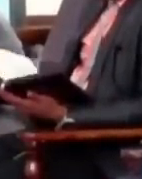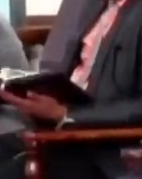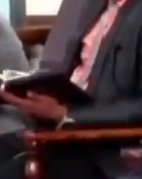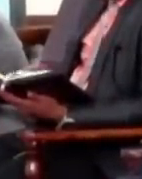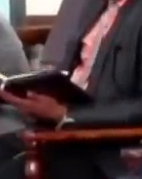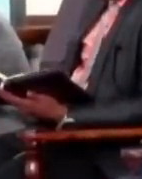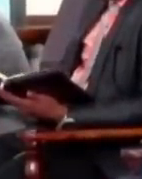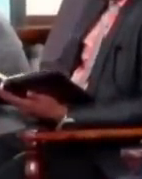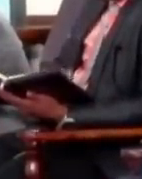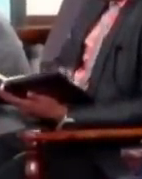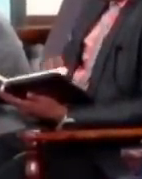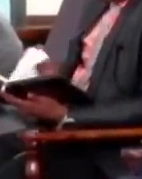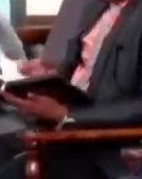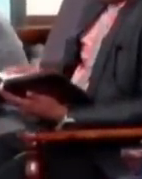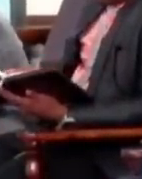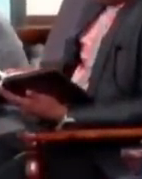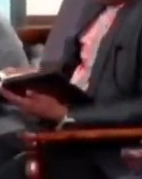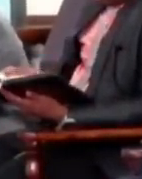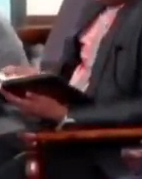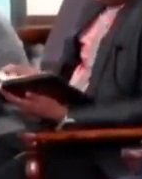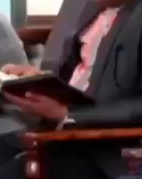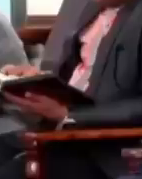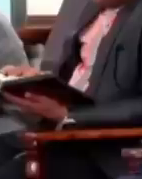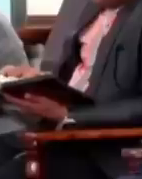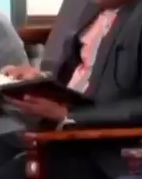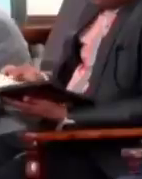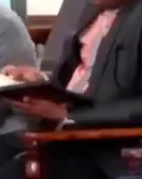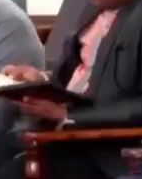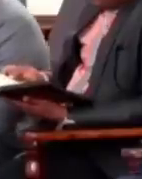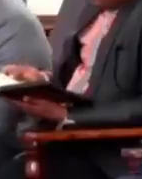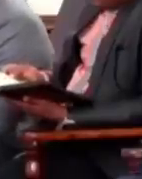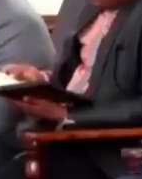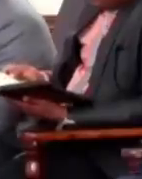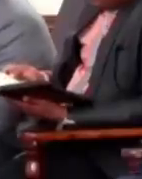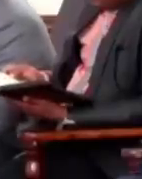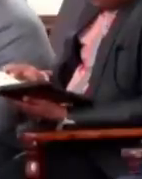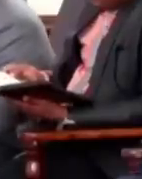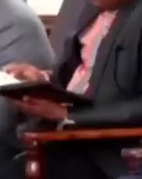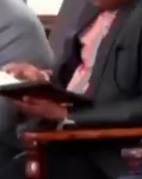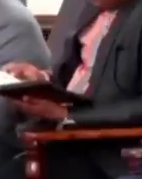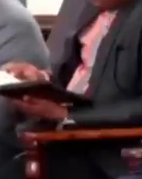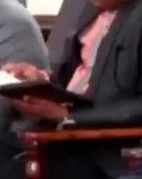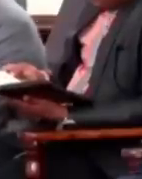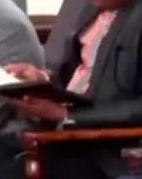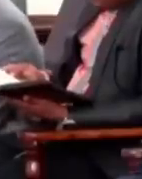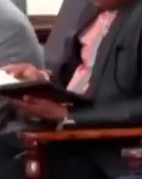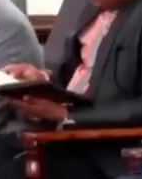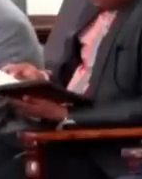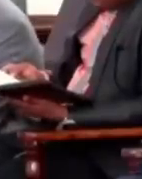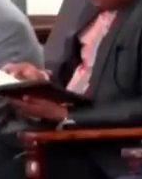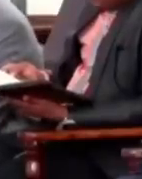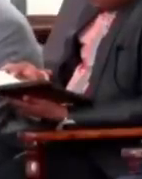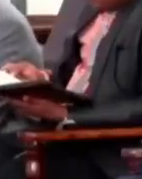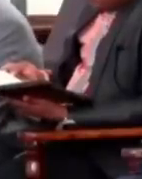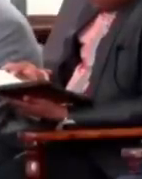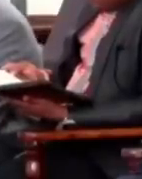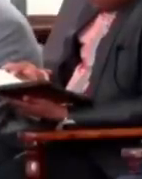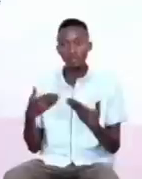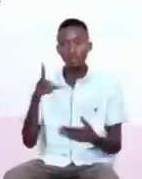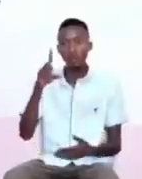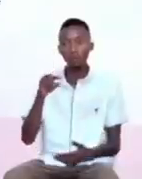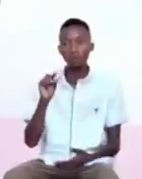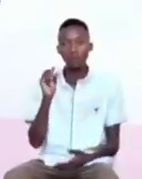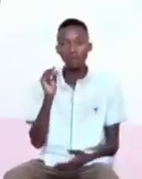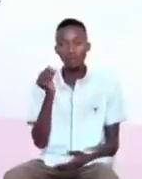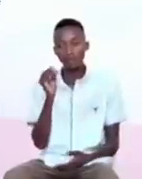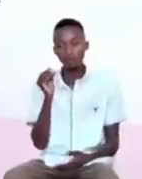hivi hapa ukiuliza katika masuala ya masoko, wafanya biashara walioko hapa sasa hivi ambao wananisikiliza, wakubwa, mabenka walioko hapa, sasa hivi ukiwa na dhahabu